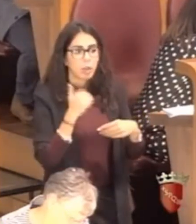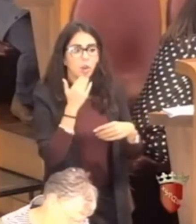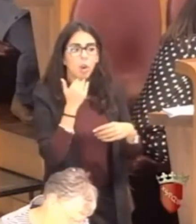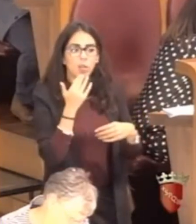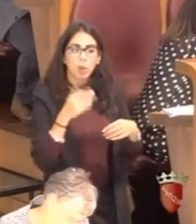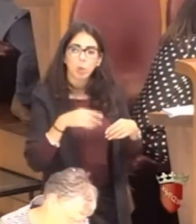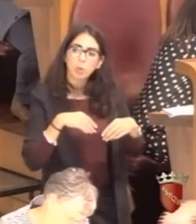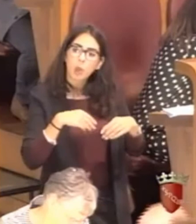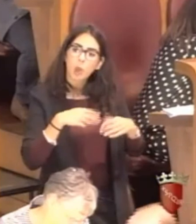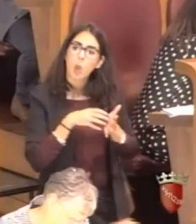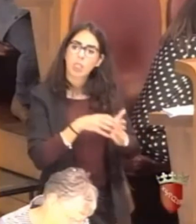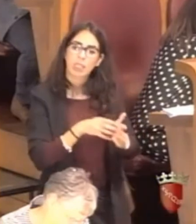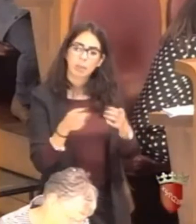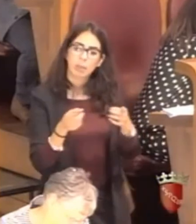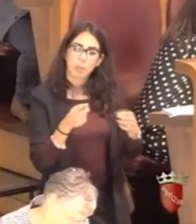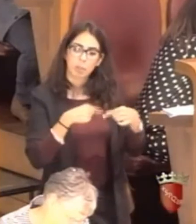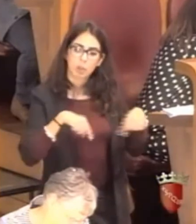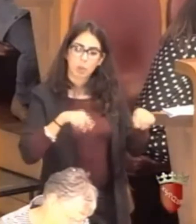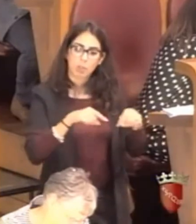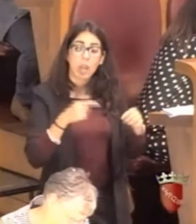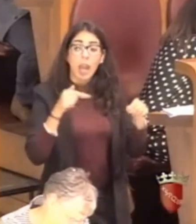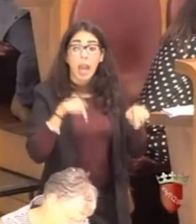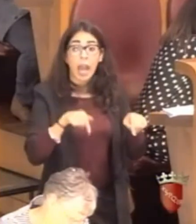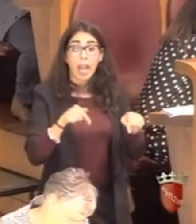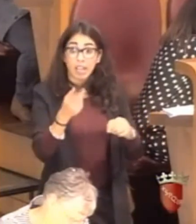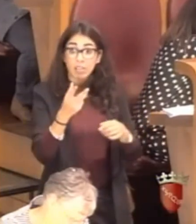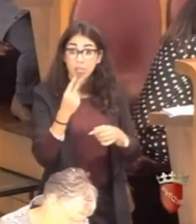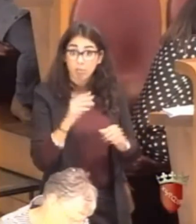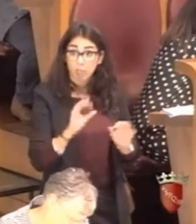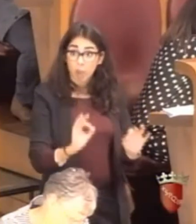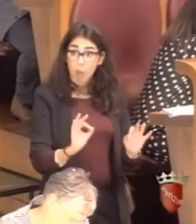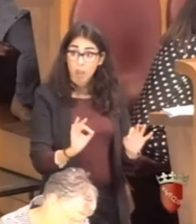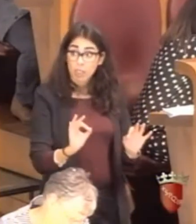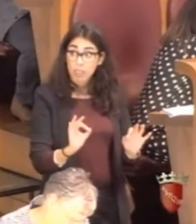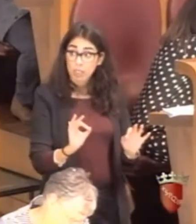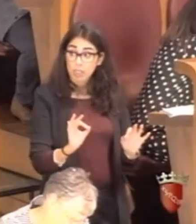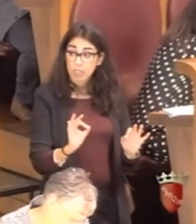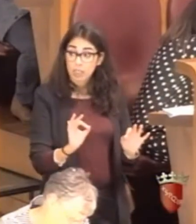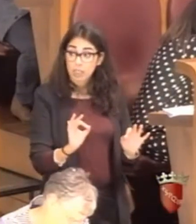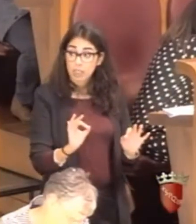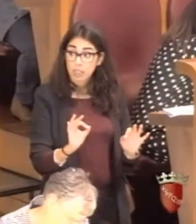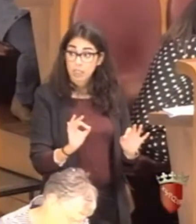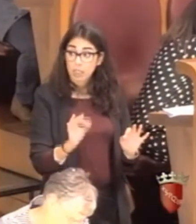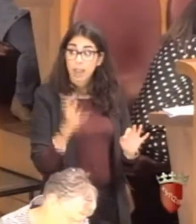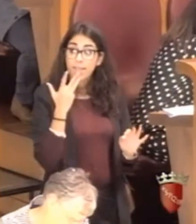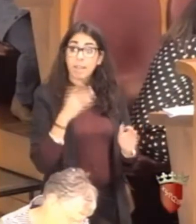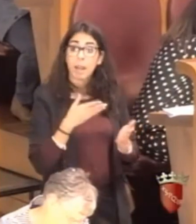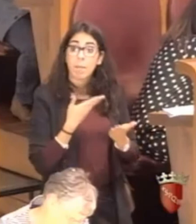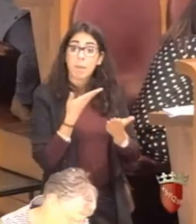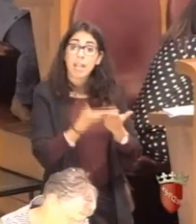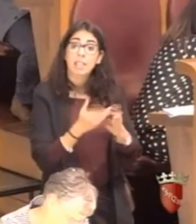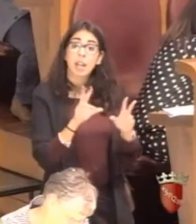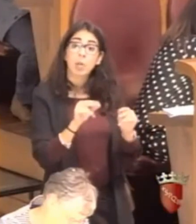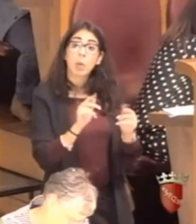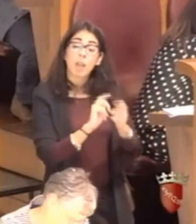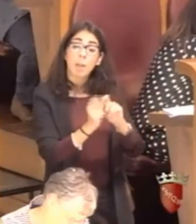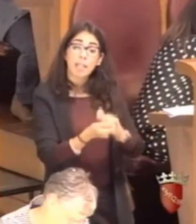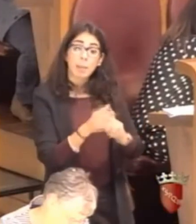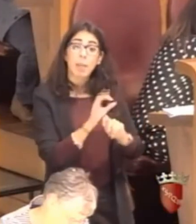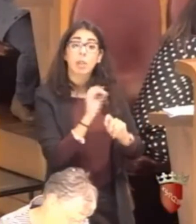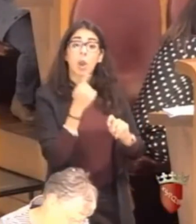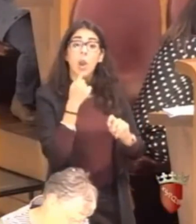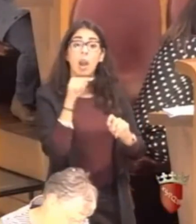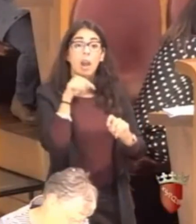allora. Quindi adesso trovo veramente pretestuoso andare a presentare nuovi emendamenti o dire che